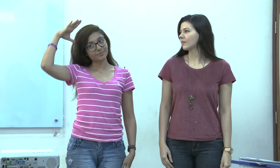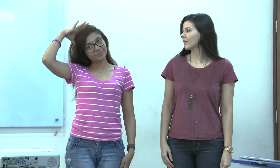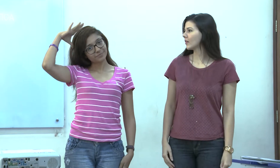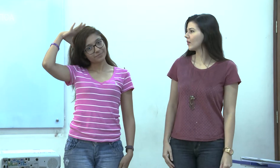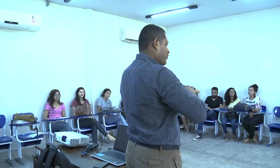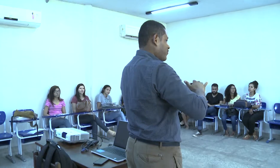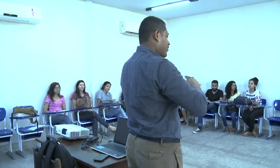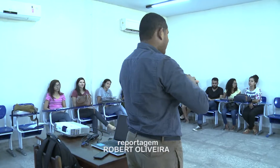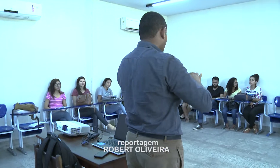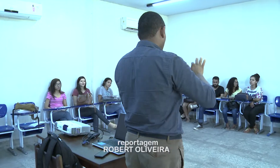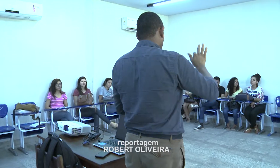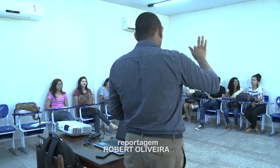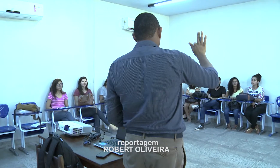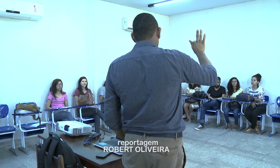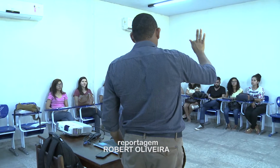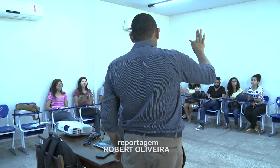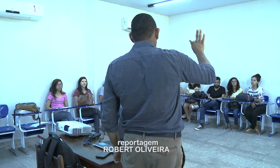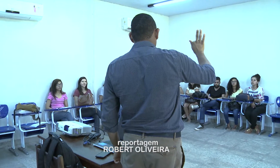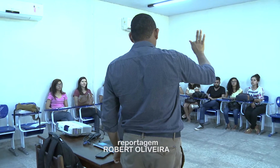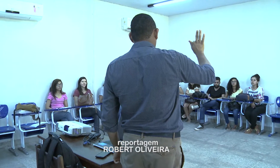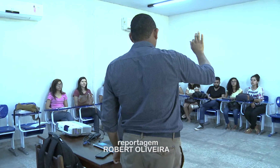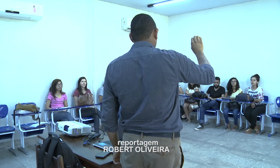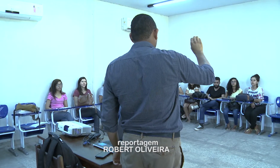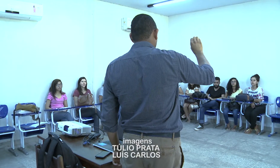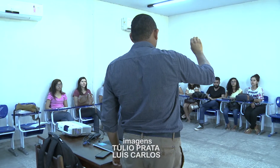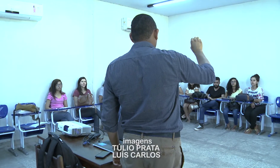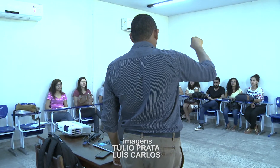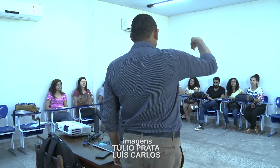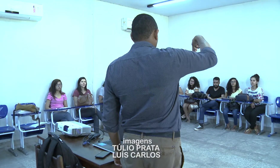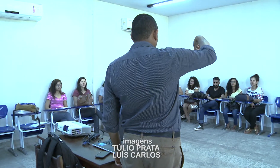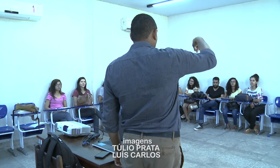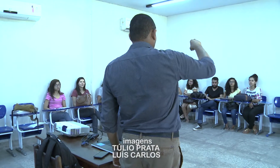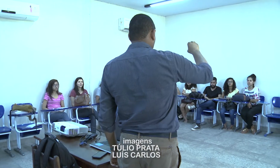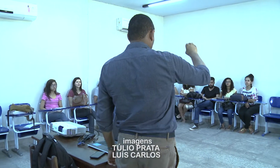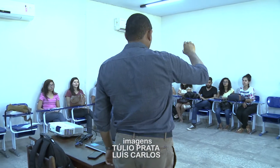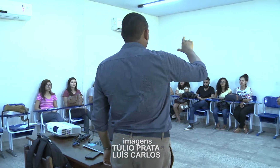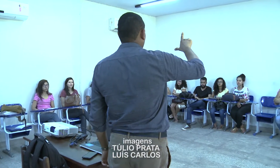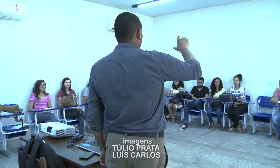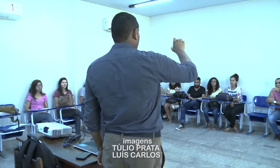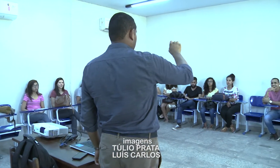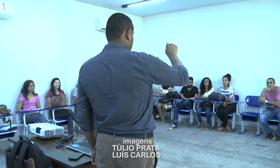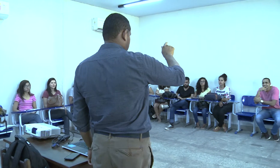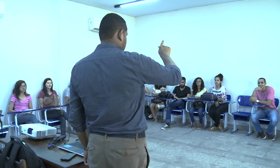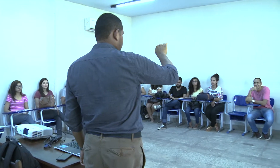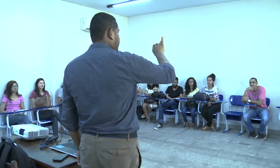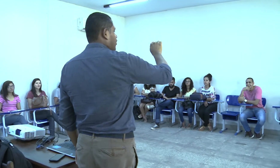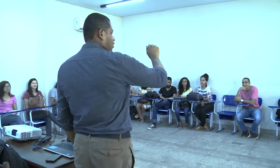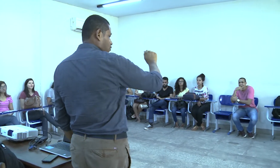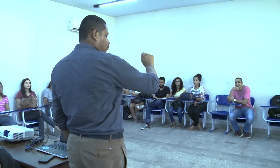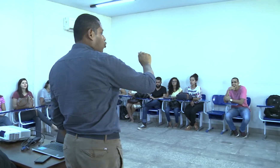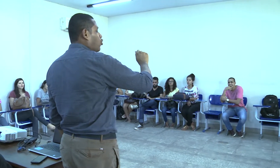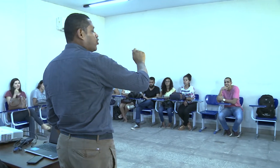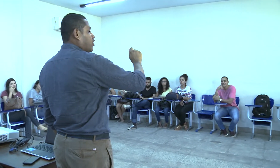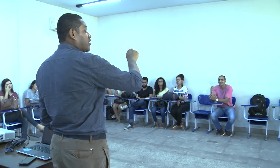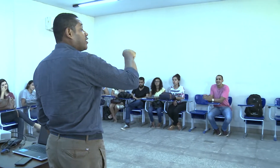sem som e sem voz apenas gestos a comunidade surda brasileira tem uma maneira própria de se comunicar